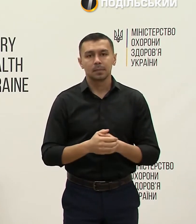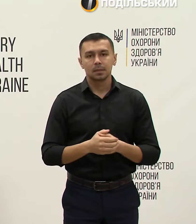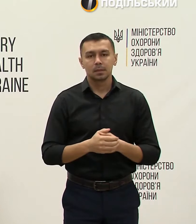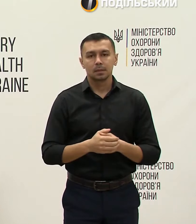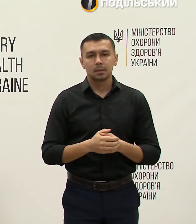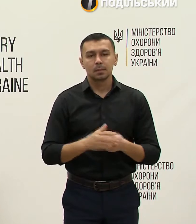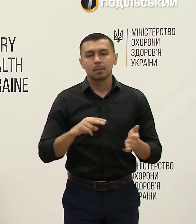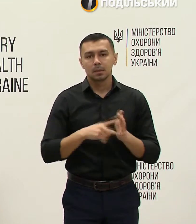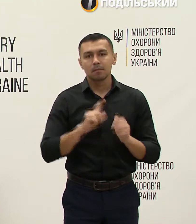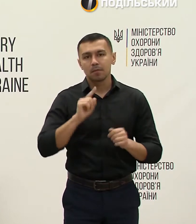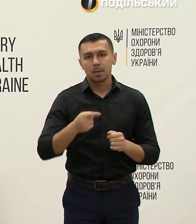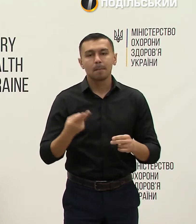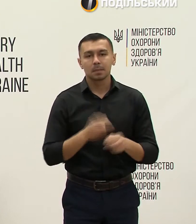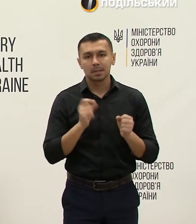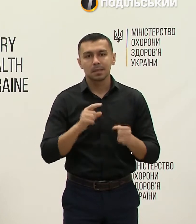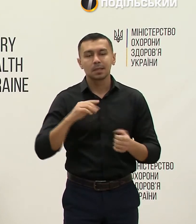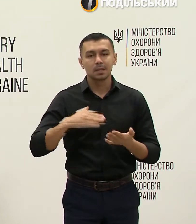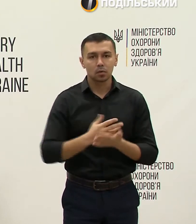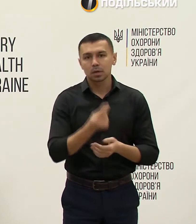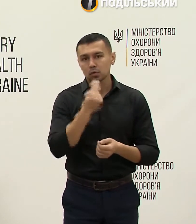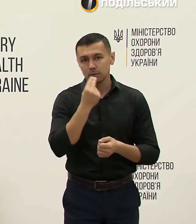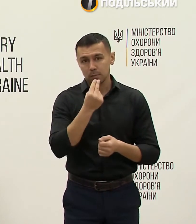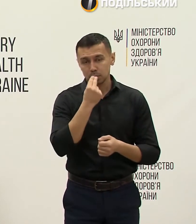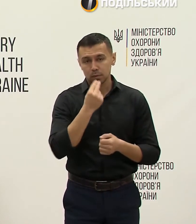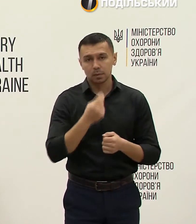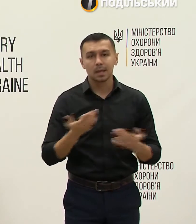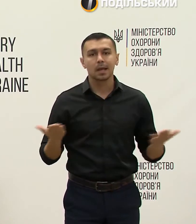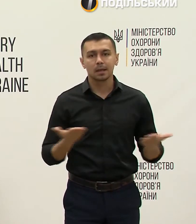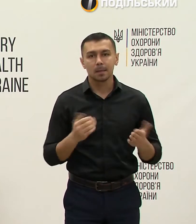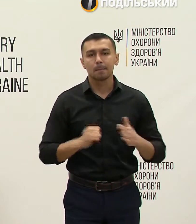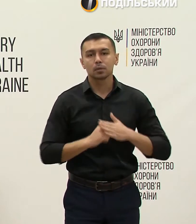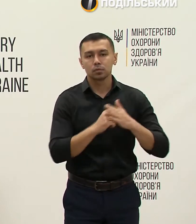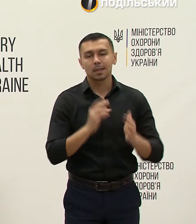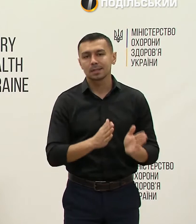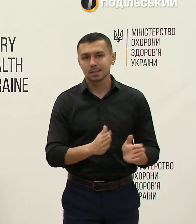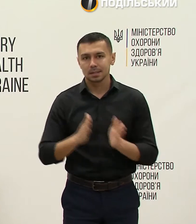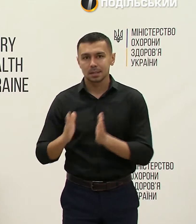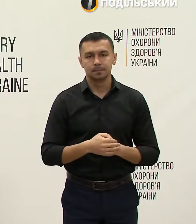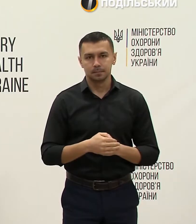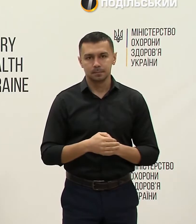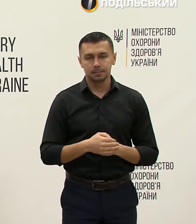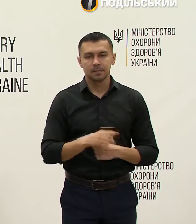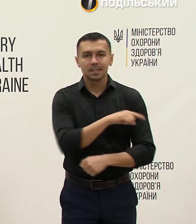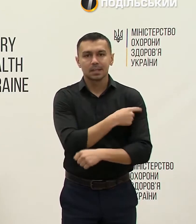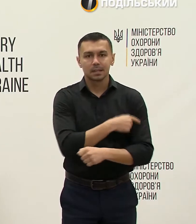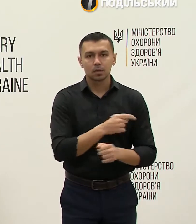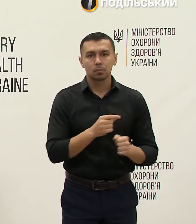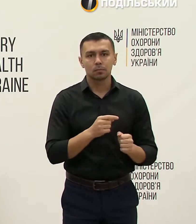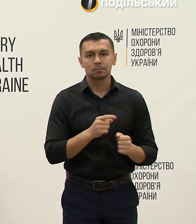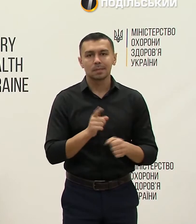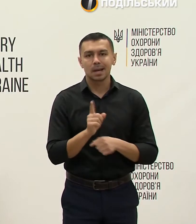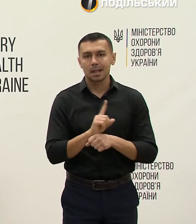принципам і вимогам безпечності та якості харчових продуктах, які базуються на системі ХАСП. В санітарному